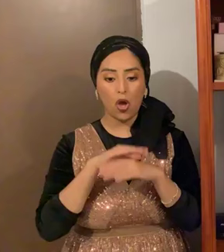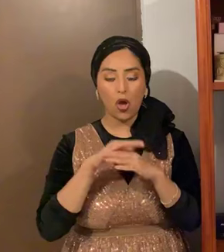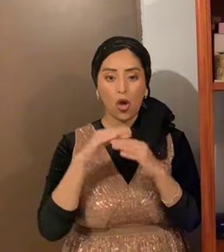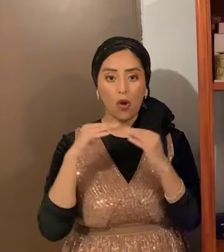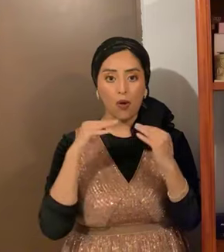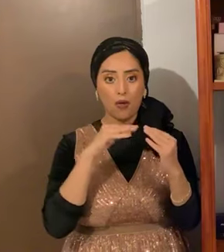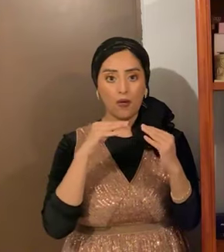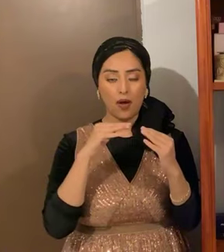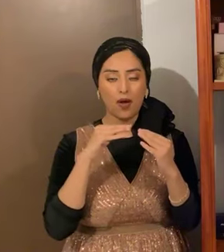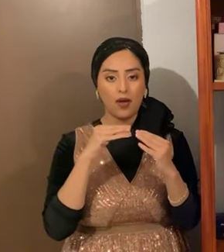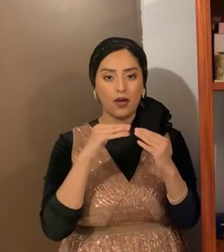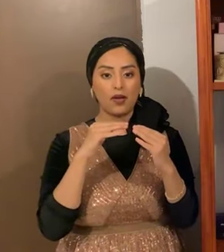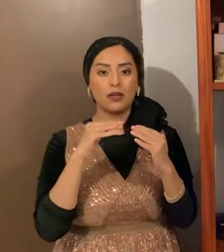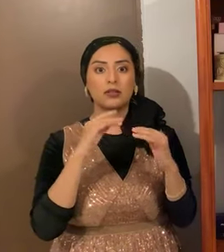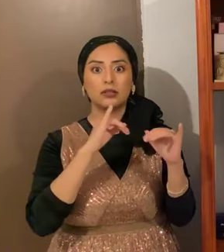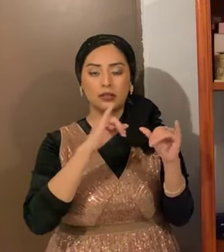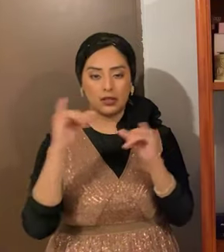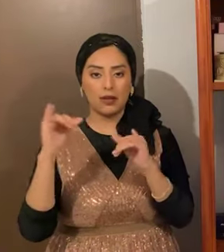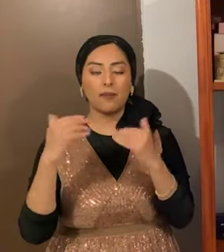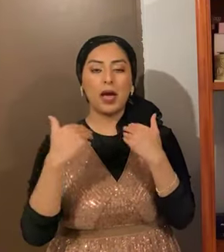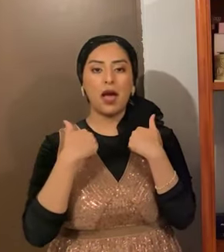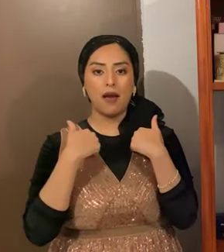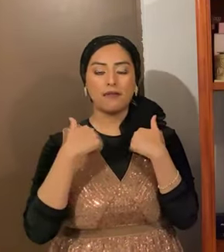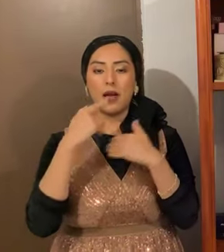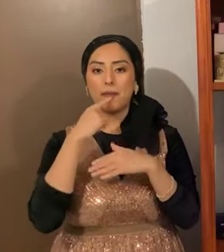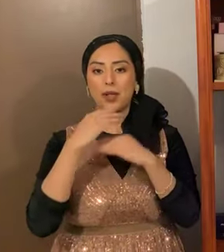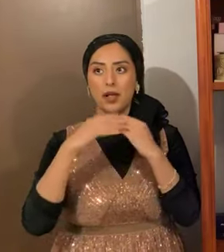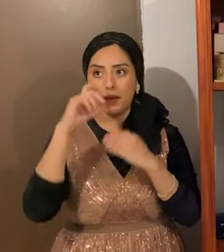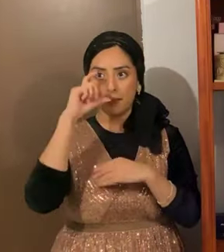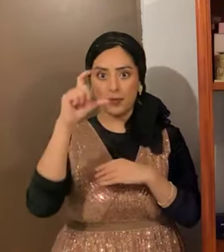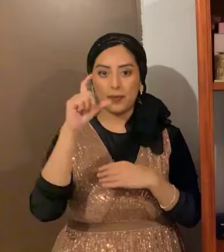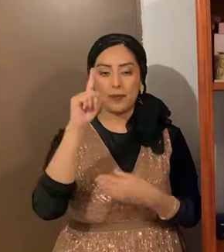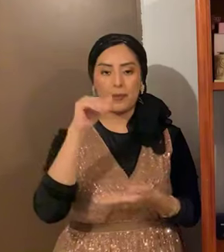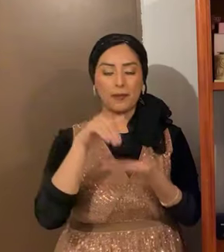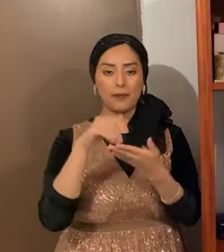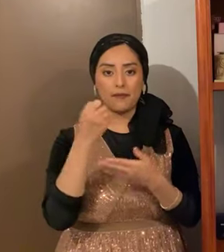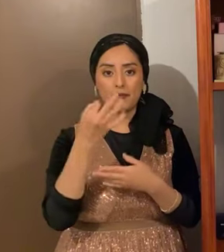de Independencia hubo luna de sangre.